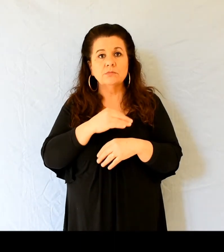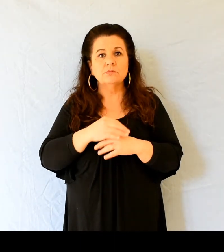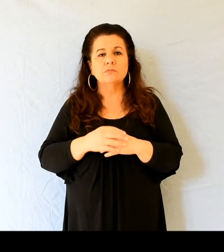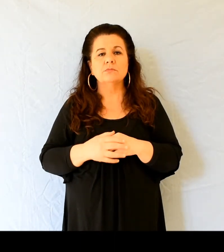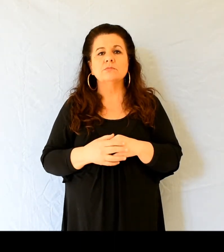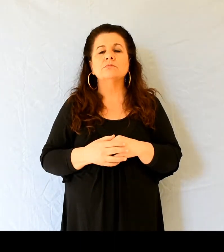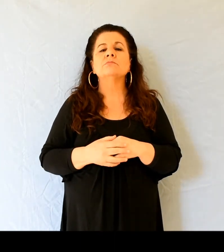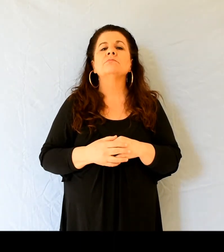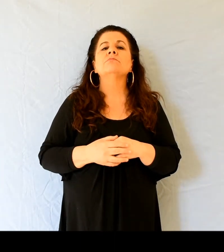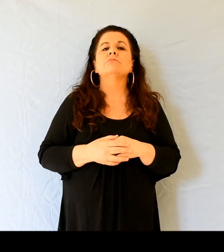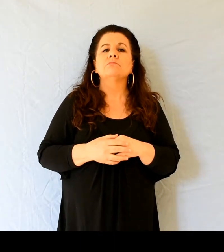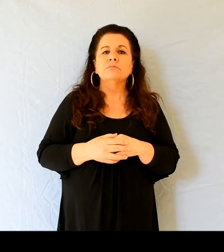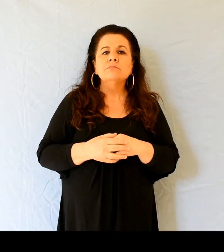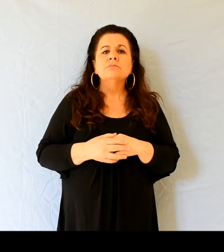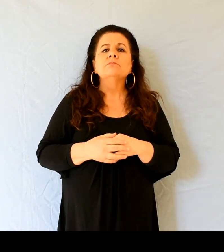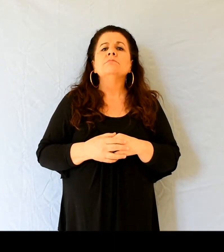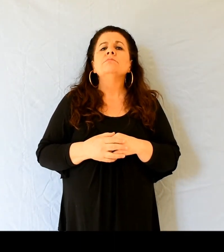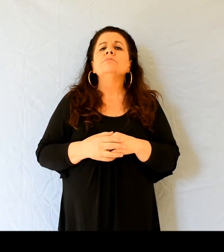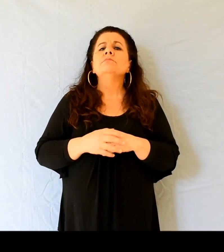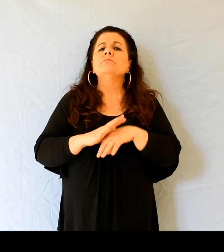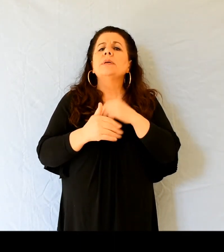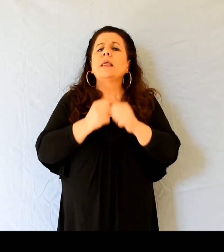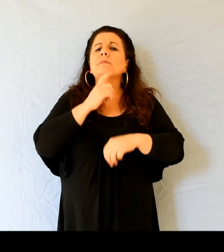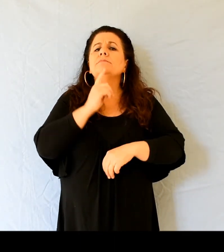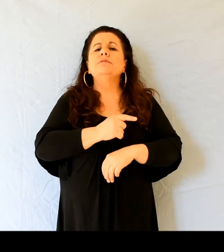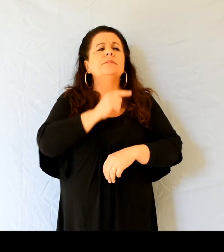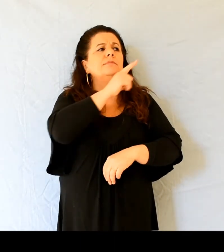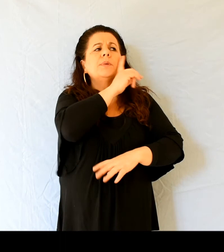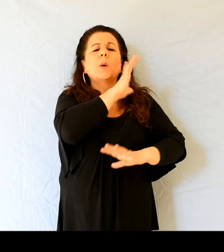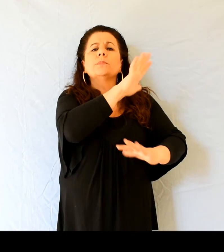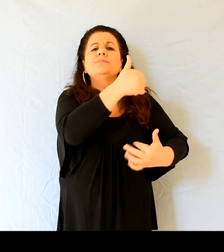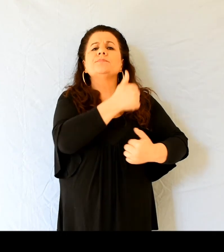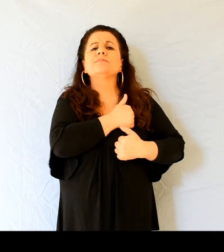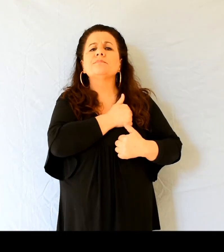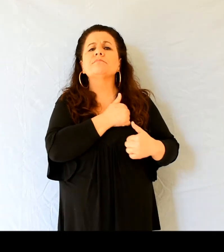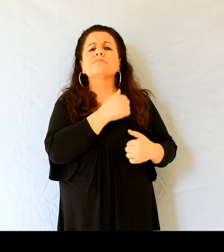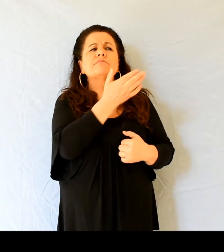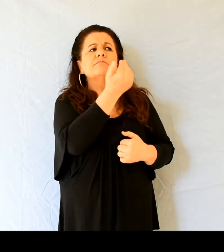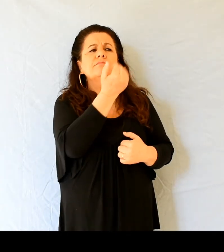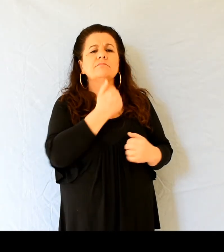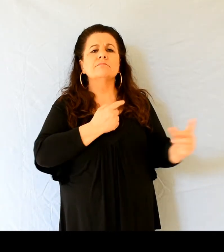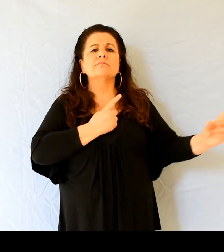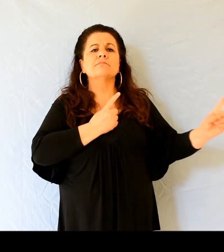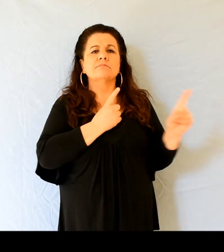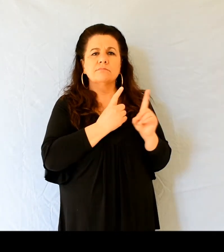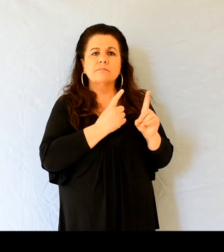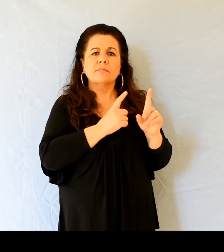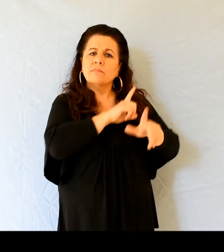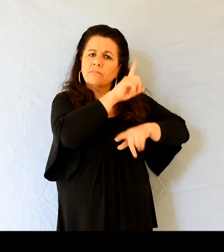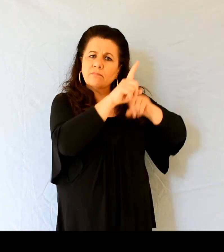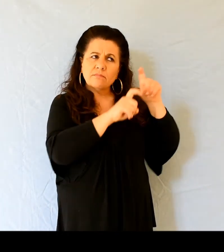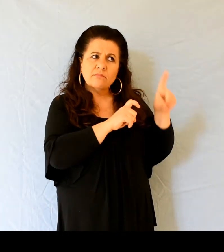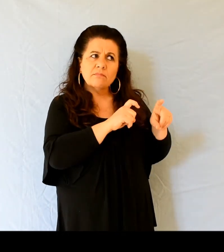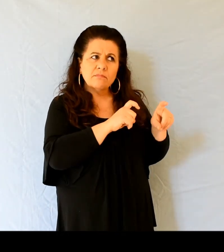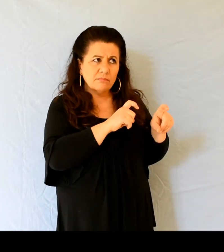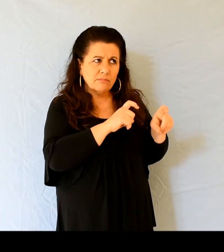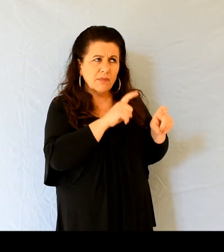Il fit appeler le centurion et l'interrogea pour savoir si Jésus était mort depuis longtemps.